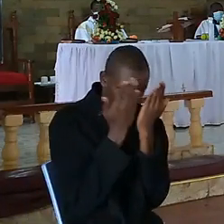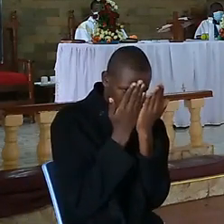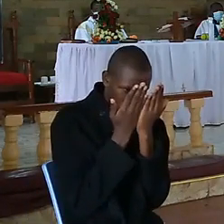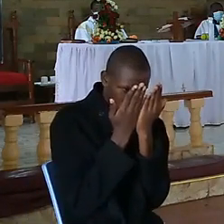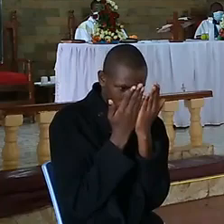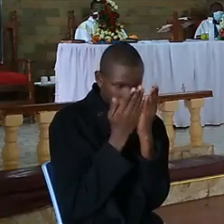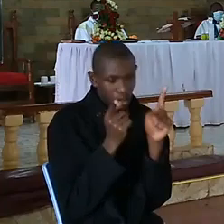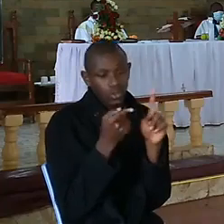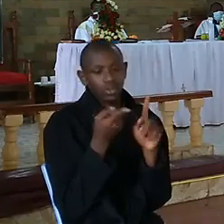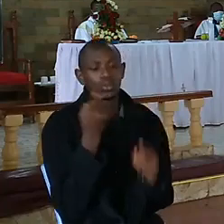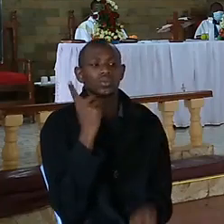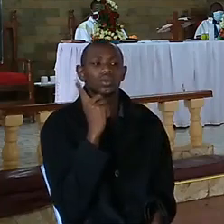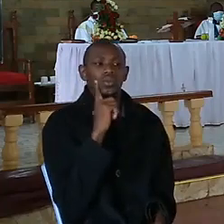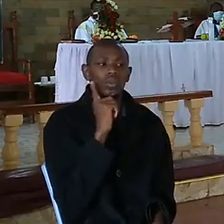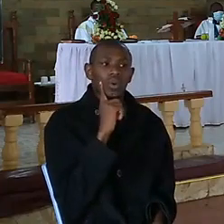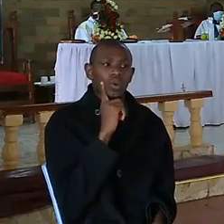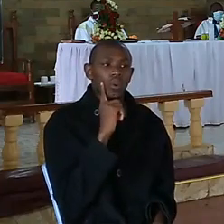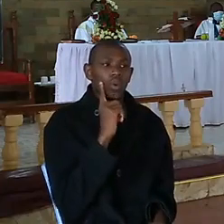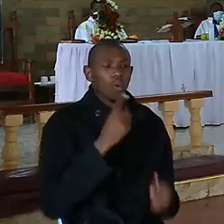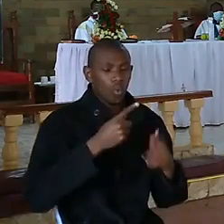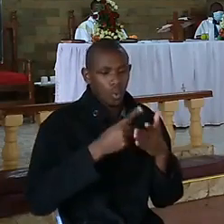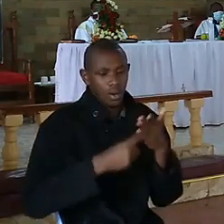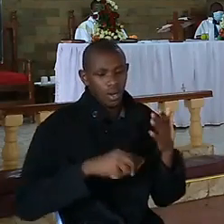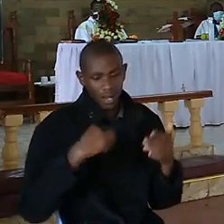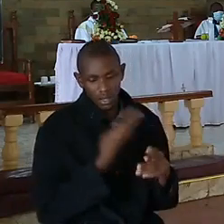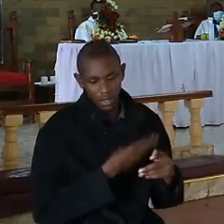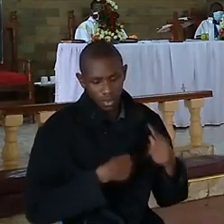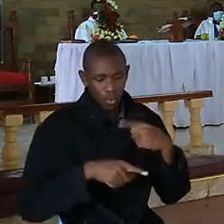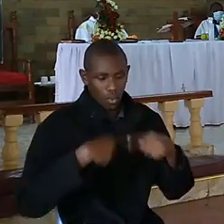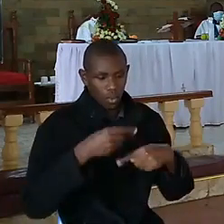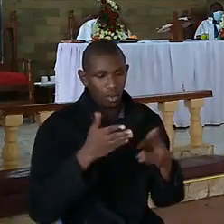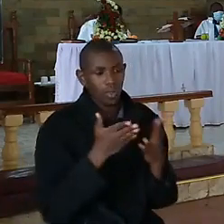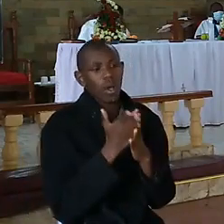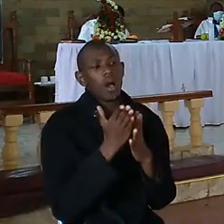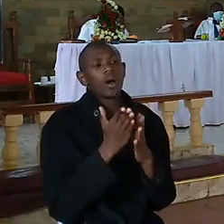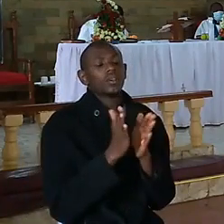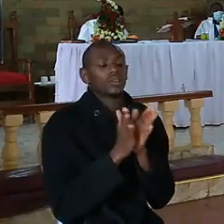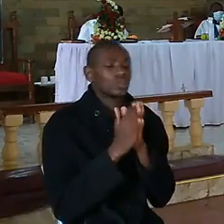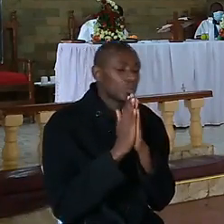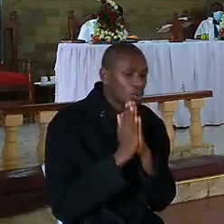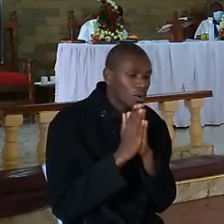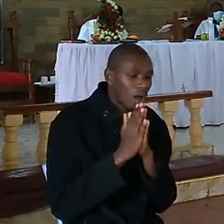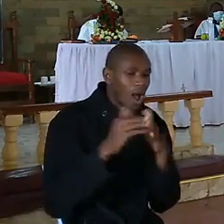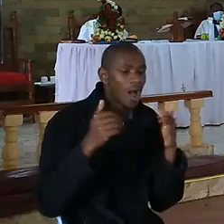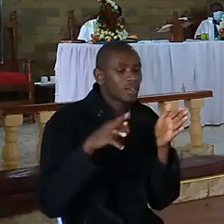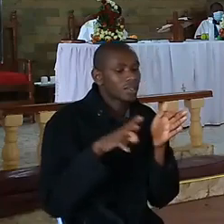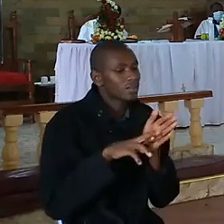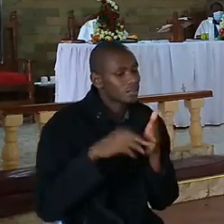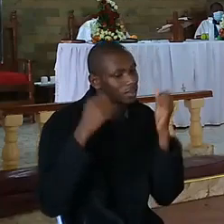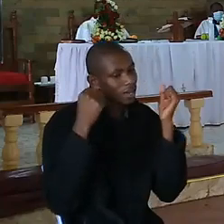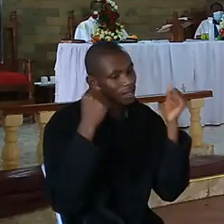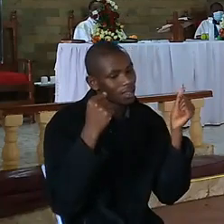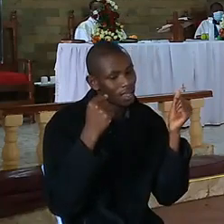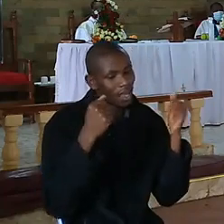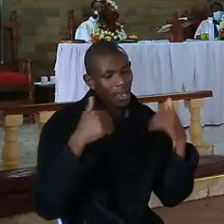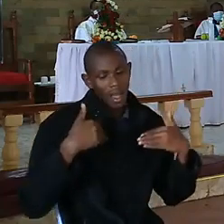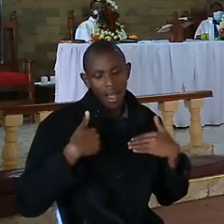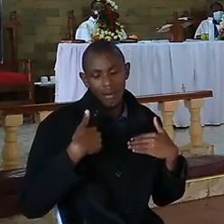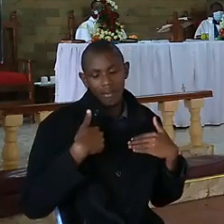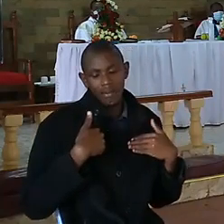ni maundu maria turagerera ni kuri na uhoro wa kugia na hinya na ni kuri na uhoro wa kwiyumiriria noguo